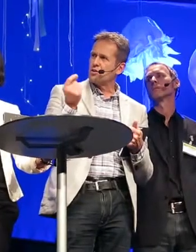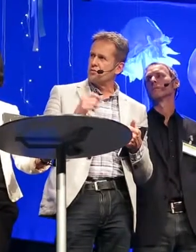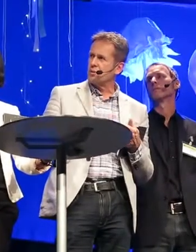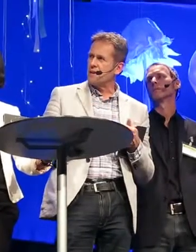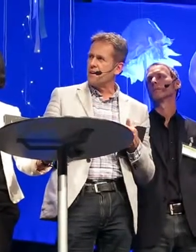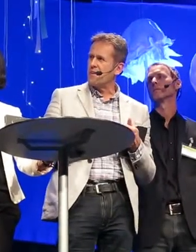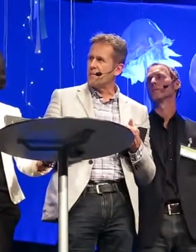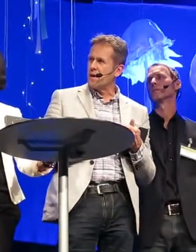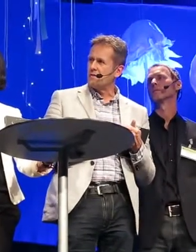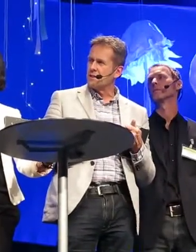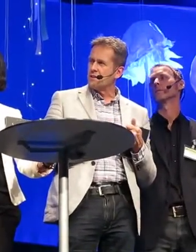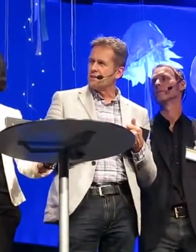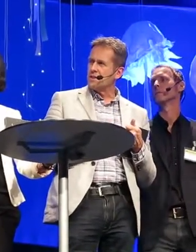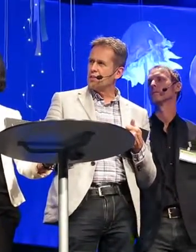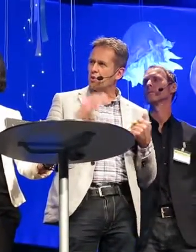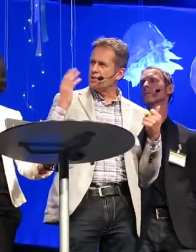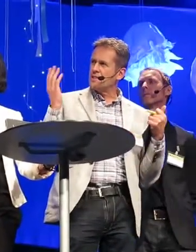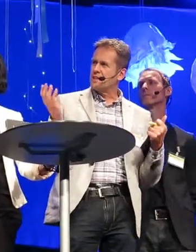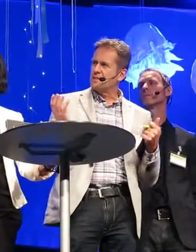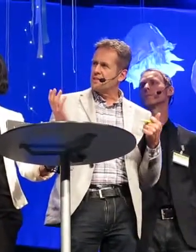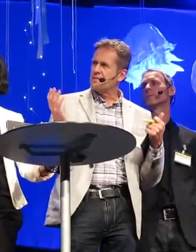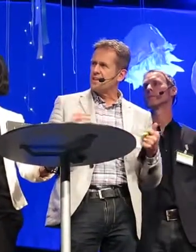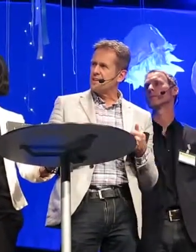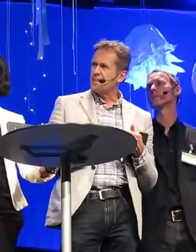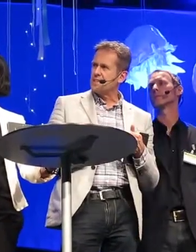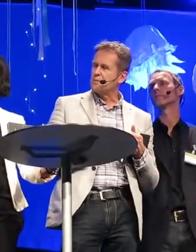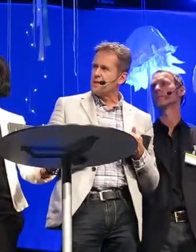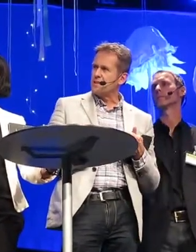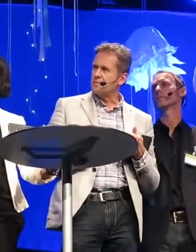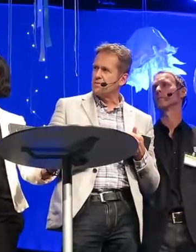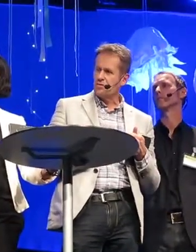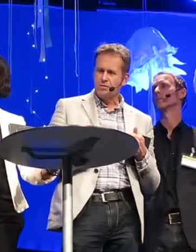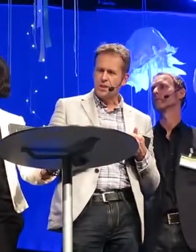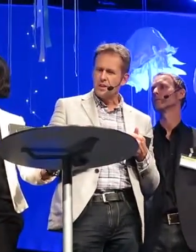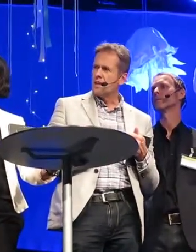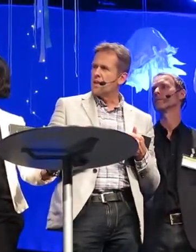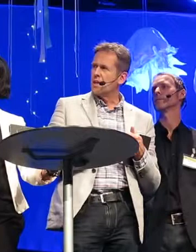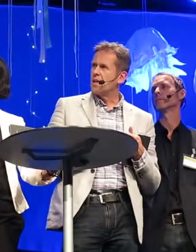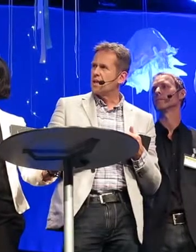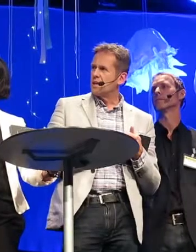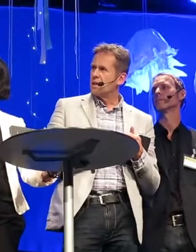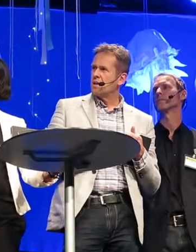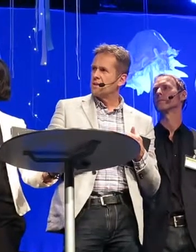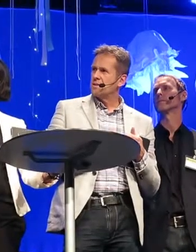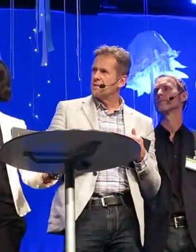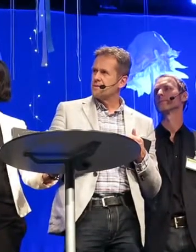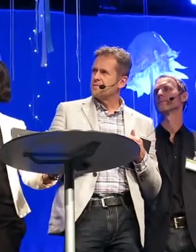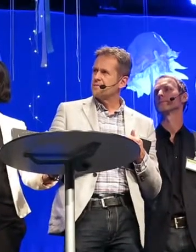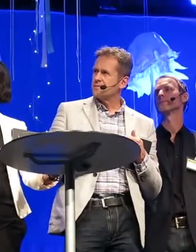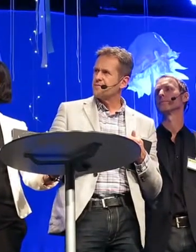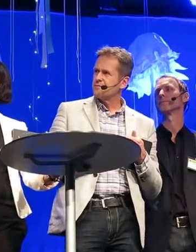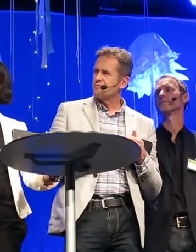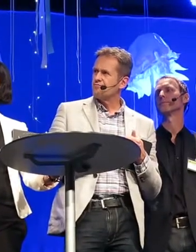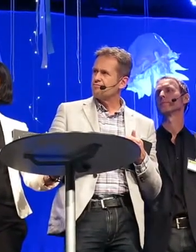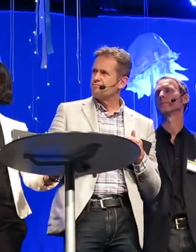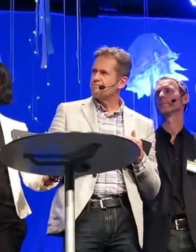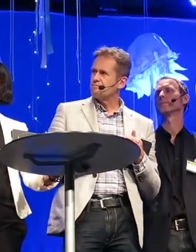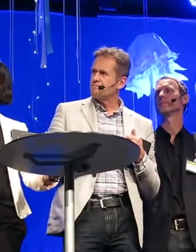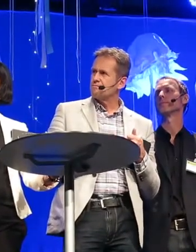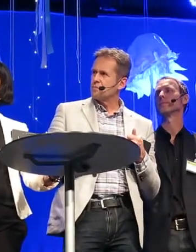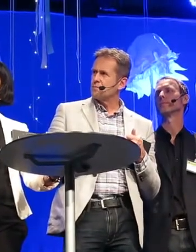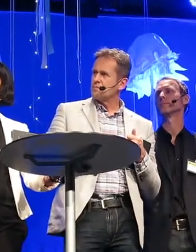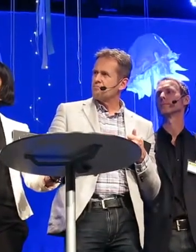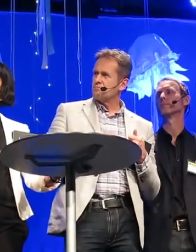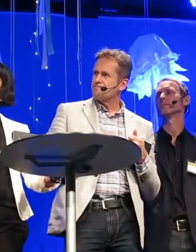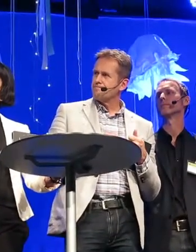två förslag som du kan anamma? Ingår koldioxidskatter i din skatteväxlingsmodell? Ja, sen tror jag att vi också behöver använda Europas system för vägen